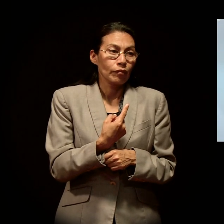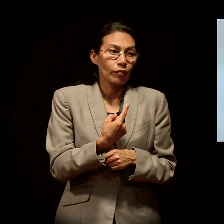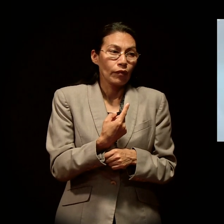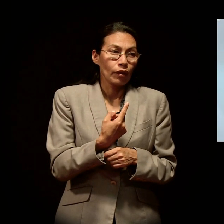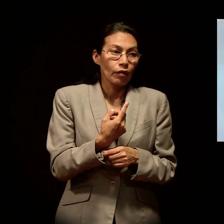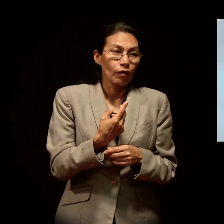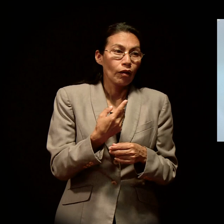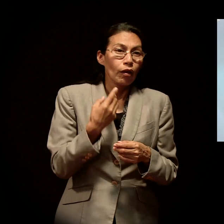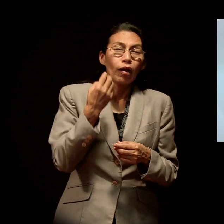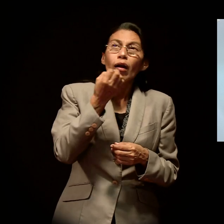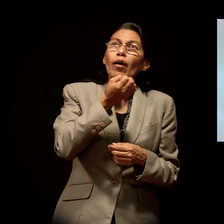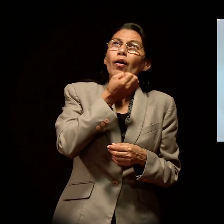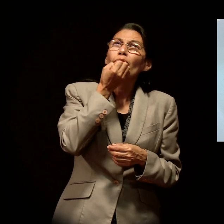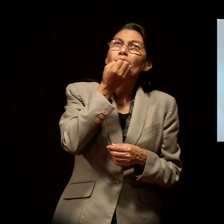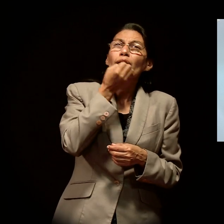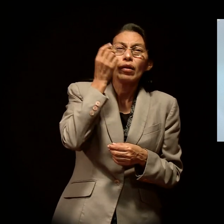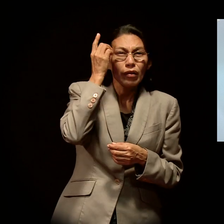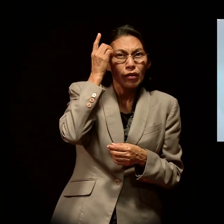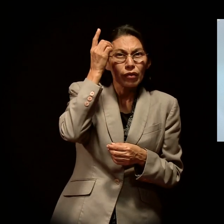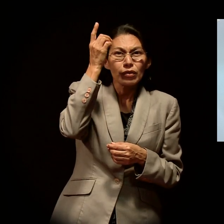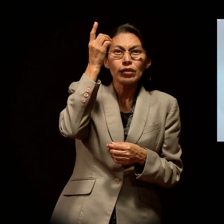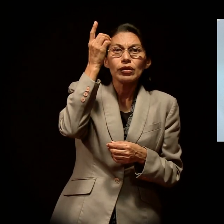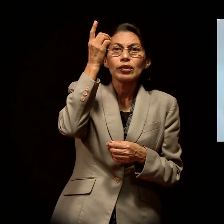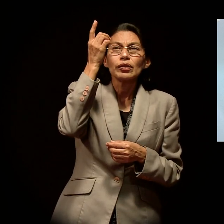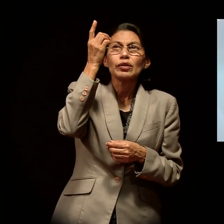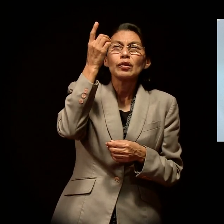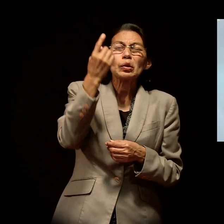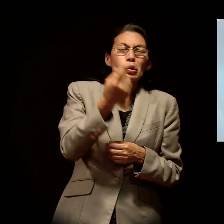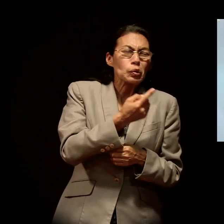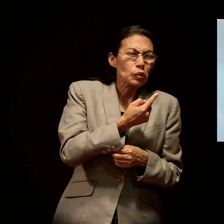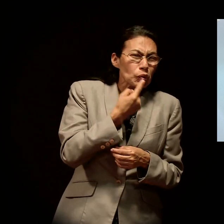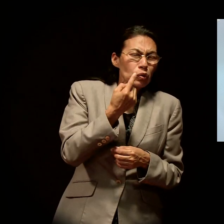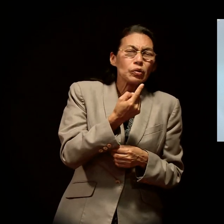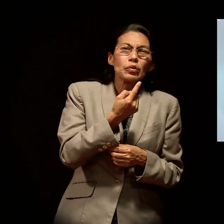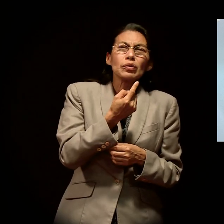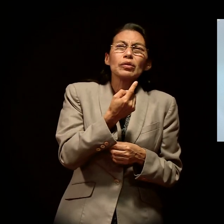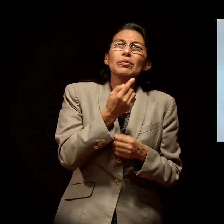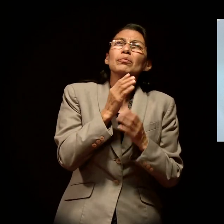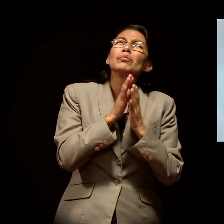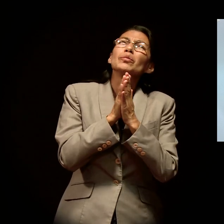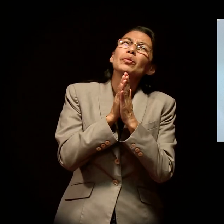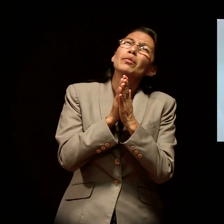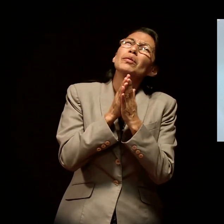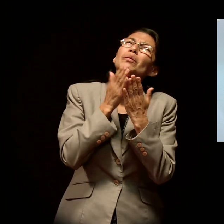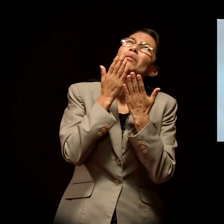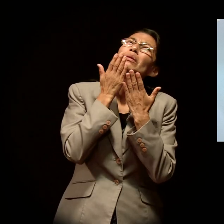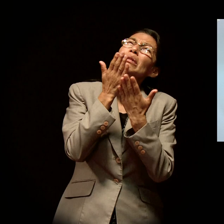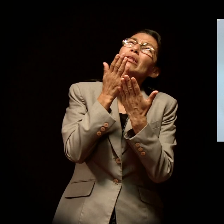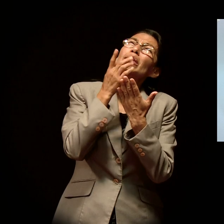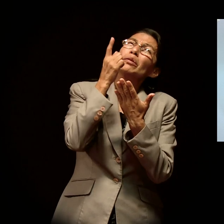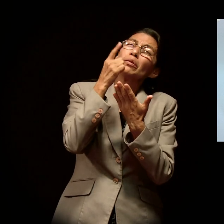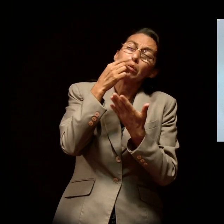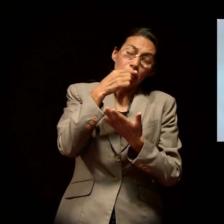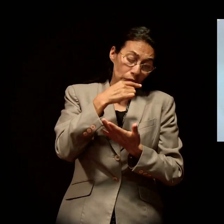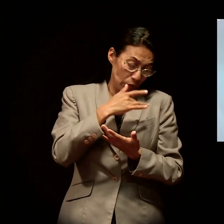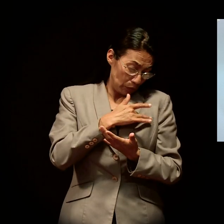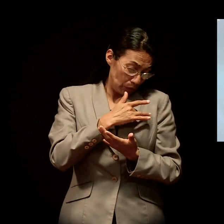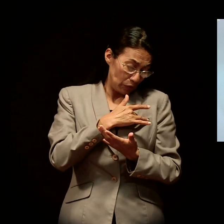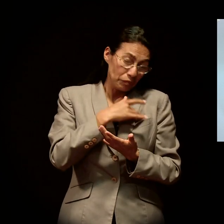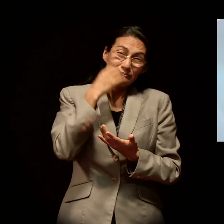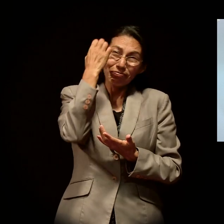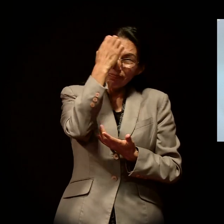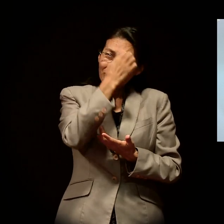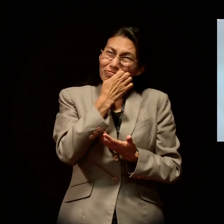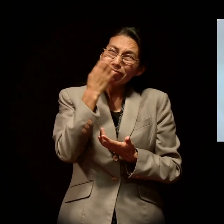debemos acostumbrarnos al dirigirnos a Dios en oración pedirle que él examine